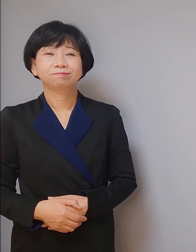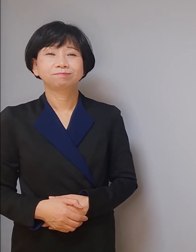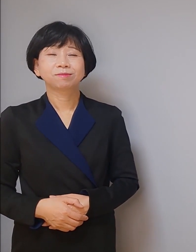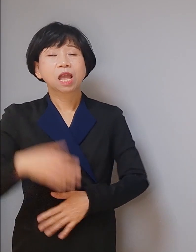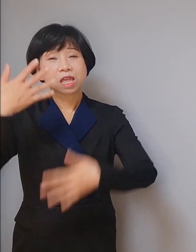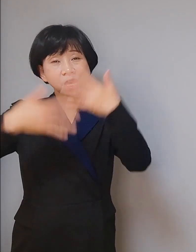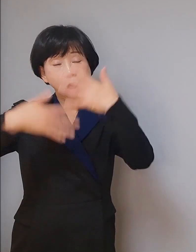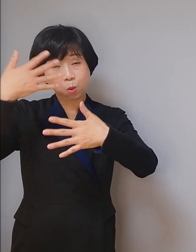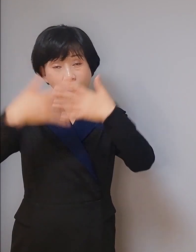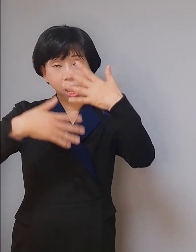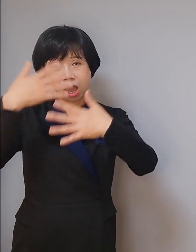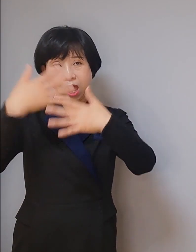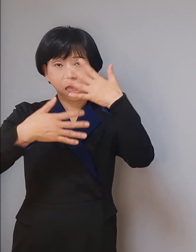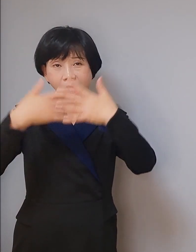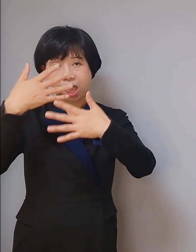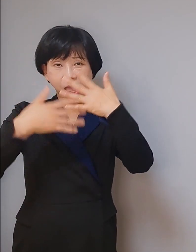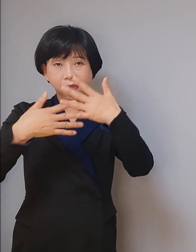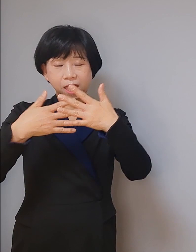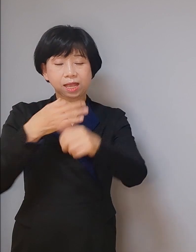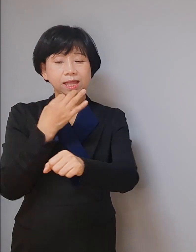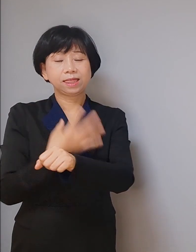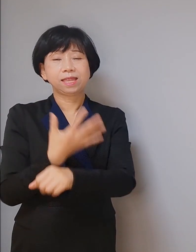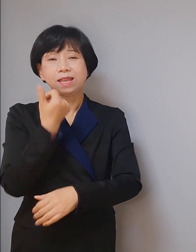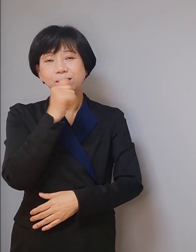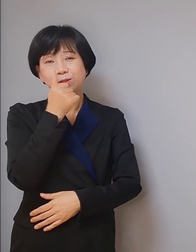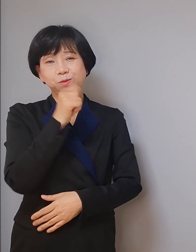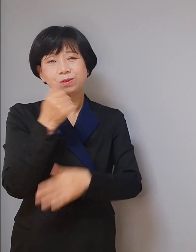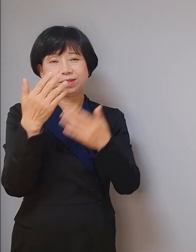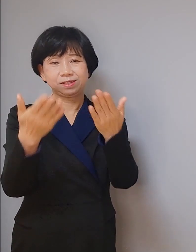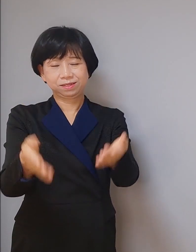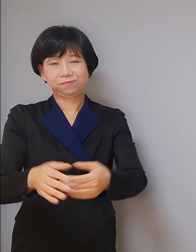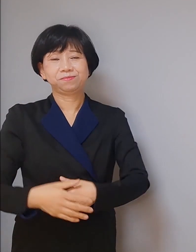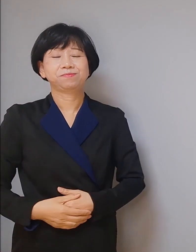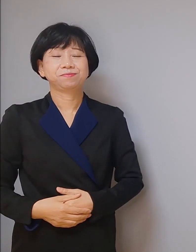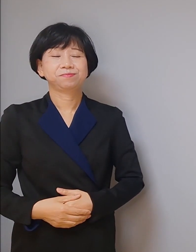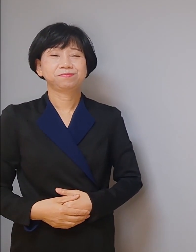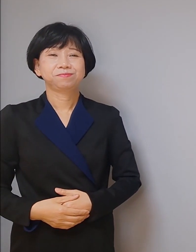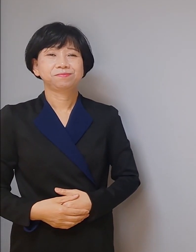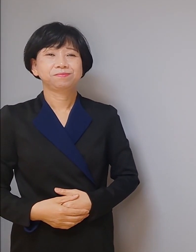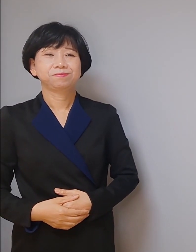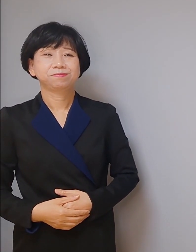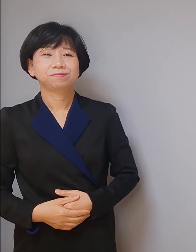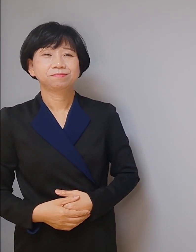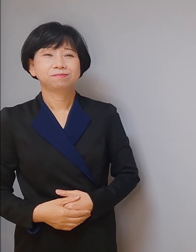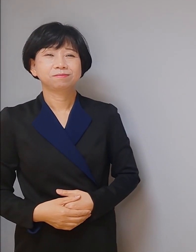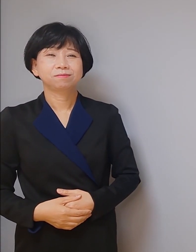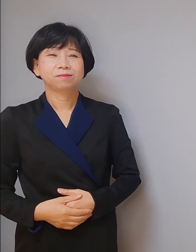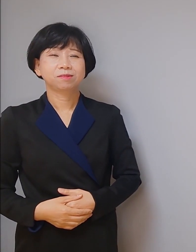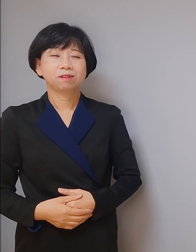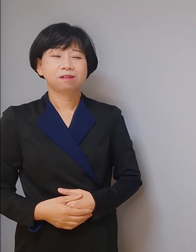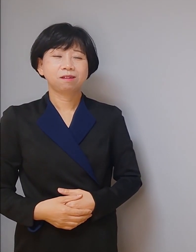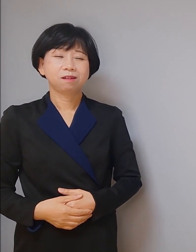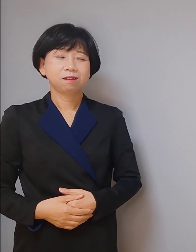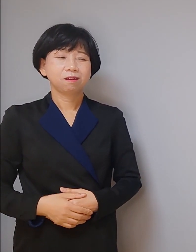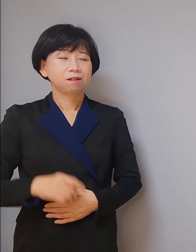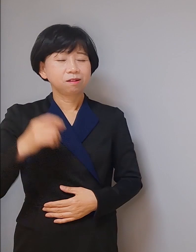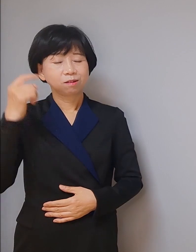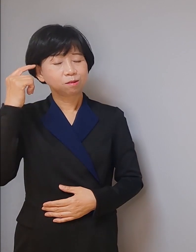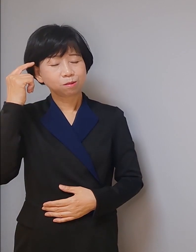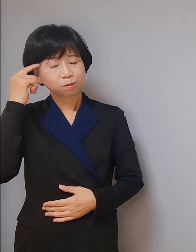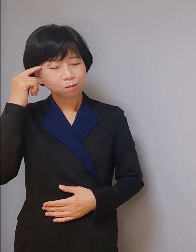영화 한 편을 간단하게 소개시켜 드리려고 합니다. 너무 정신없이